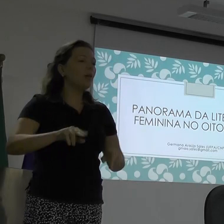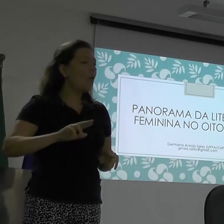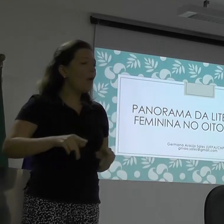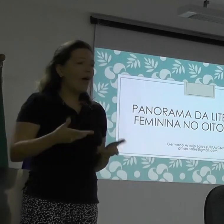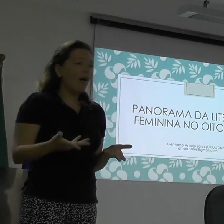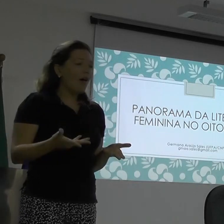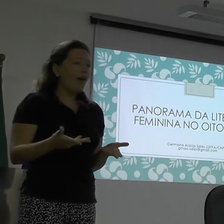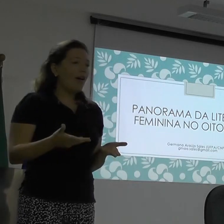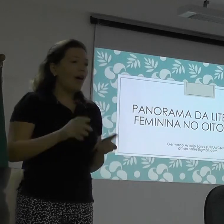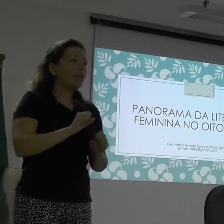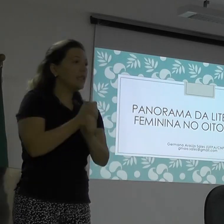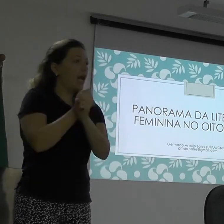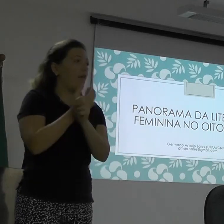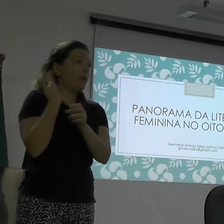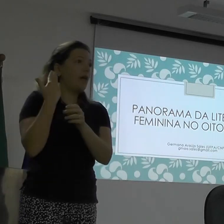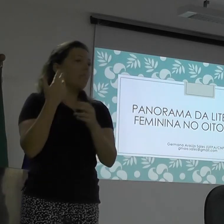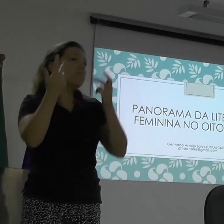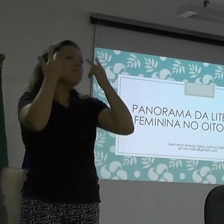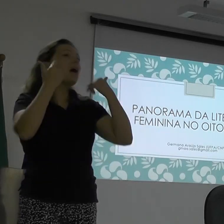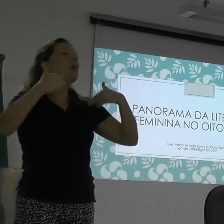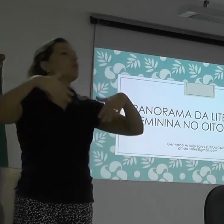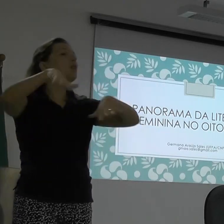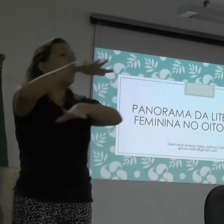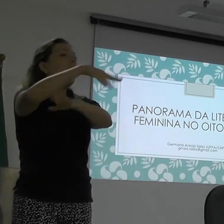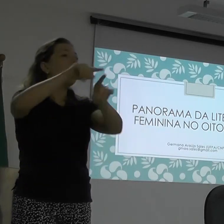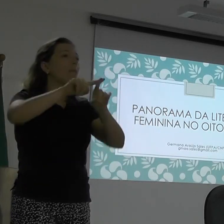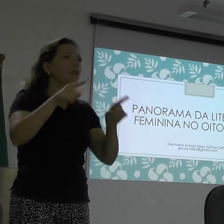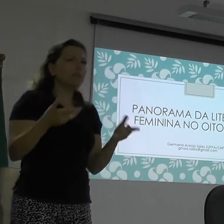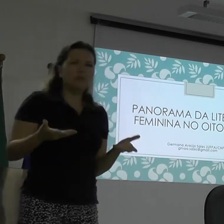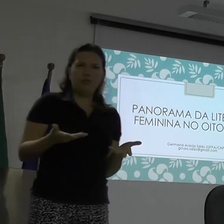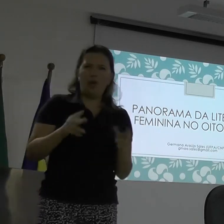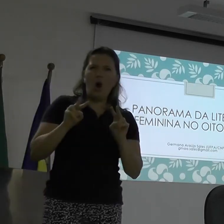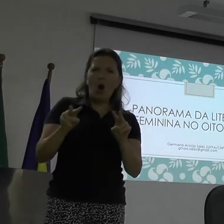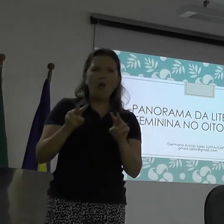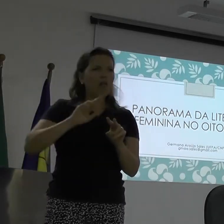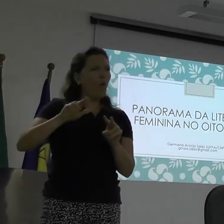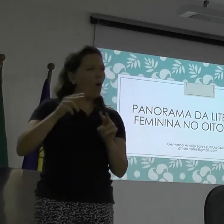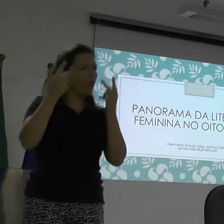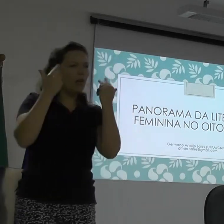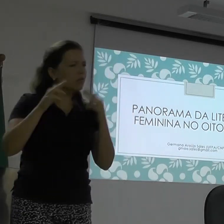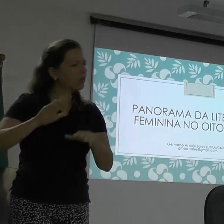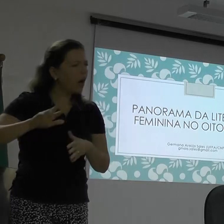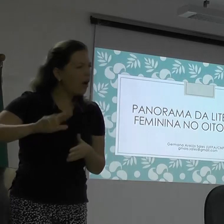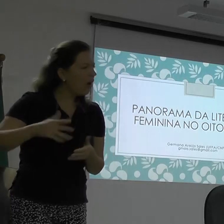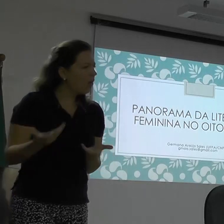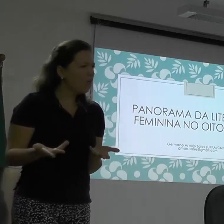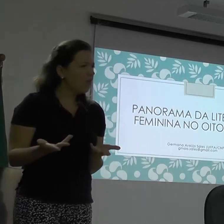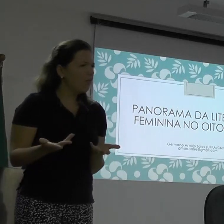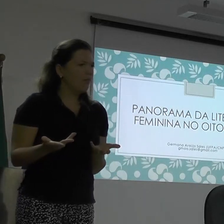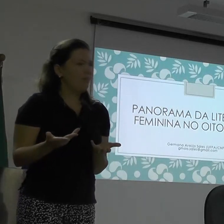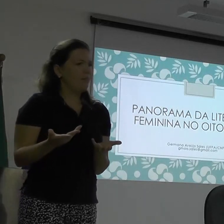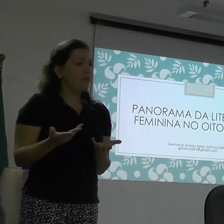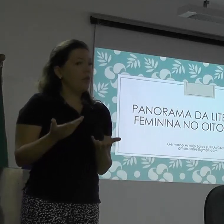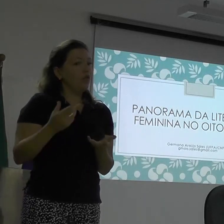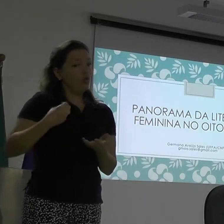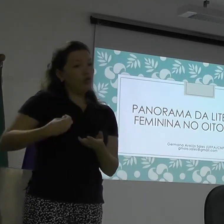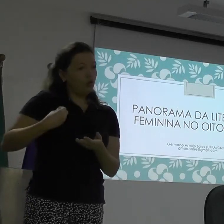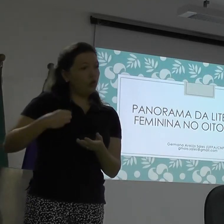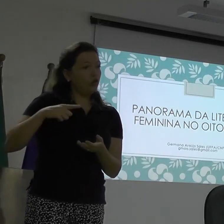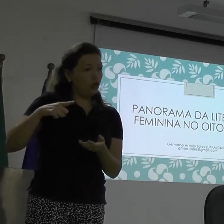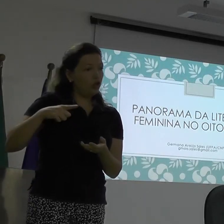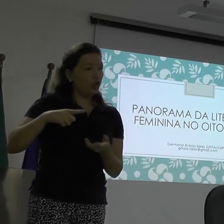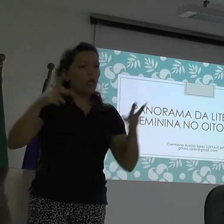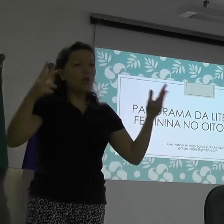hoje, isso não é natural. Como era natural que eles existissem, eles existiam como existia essa